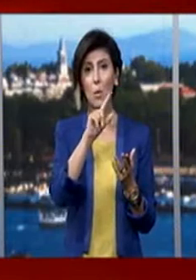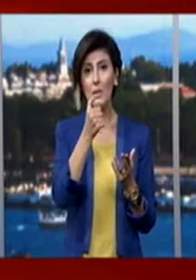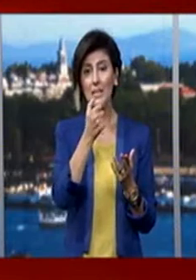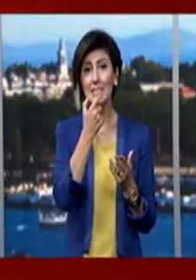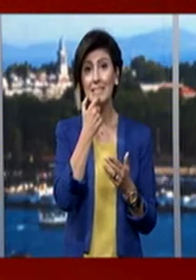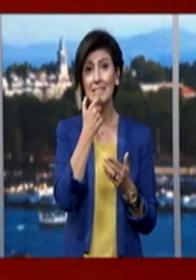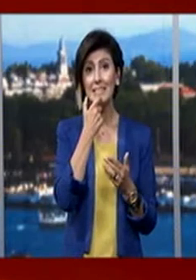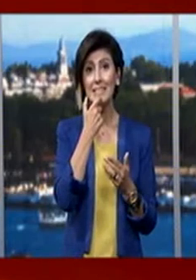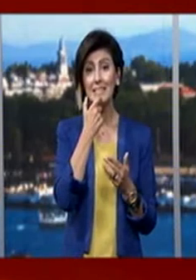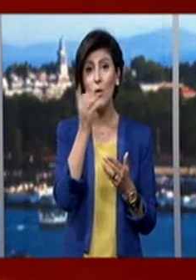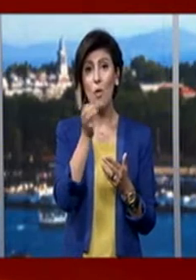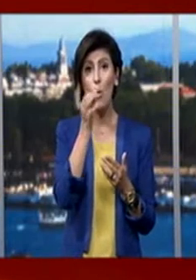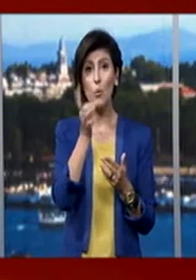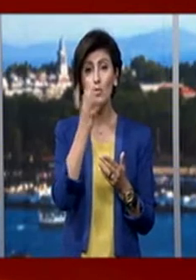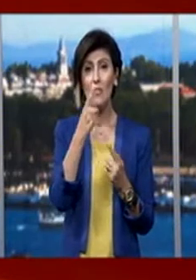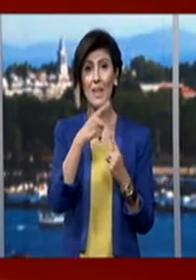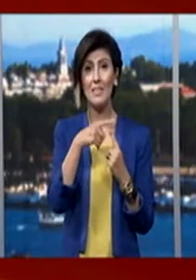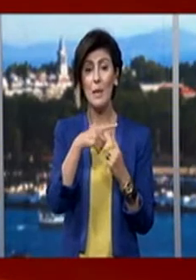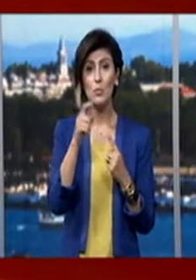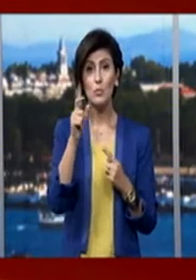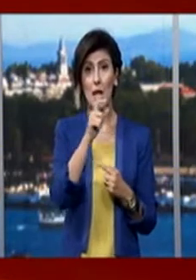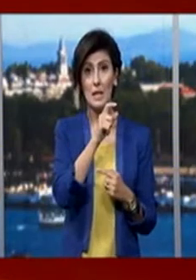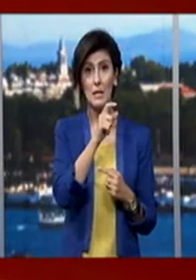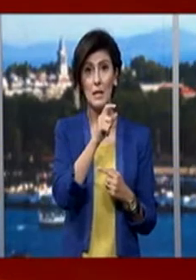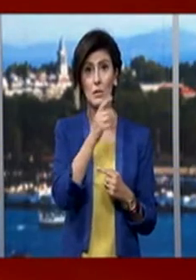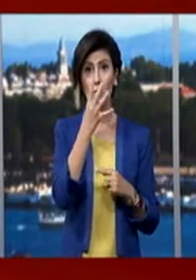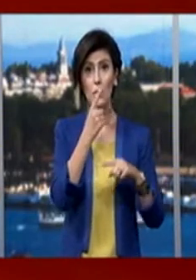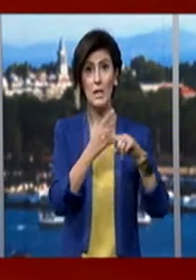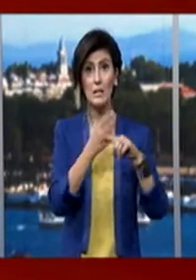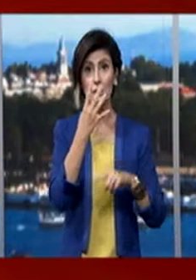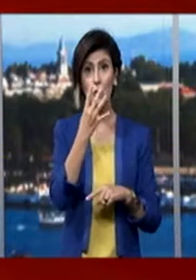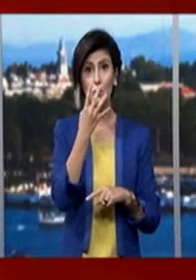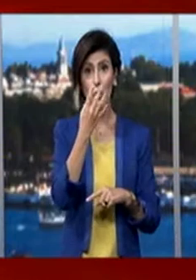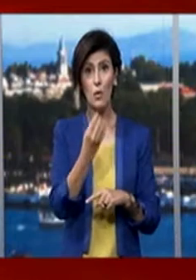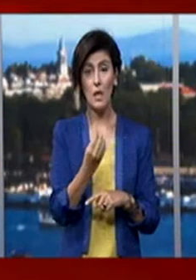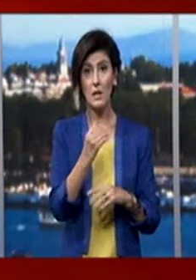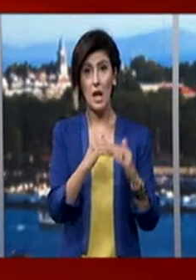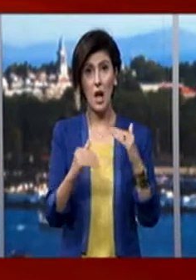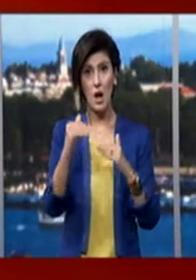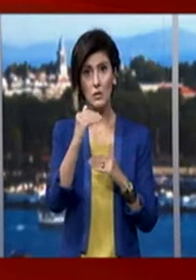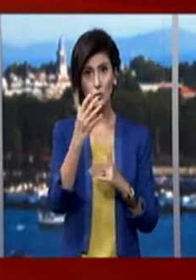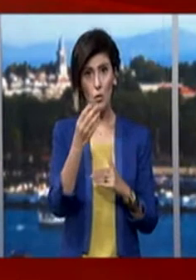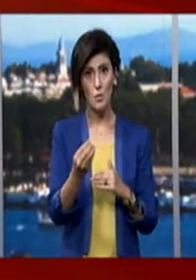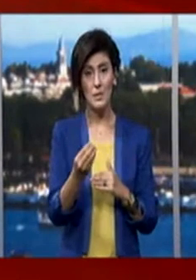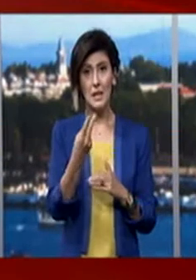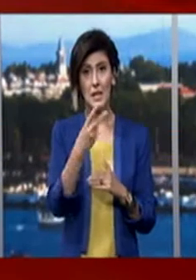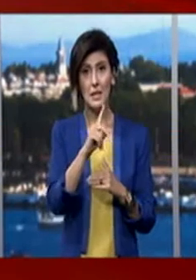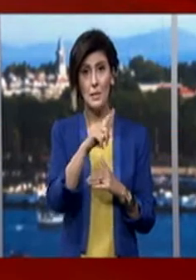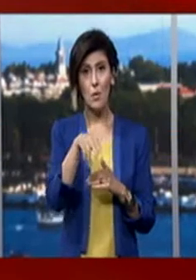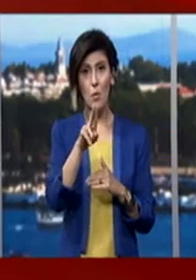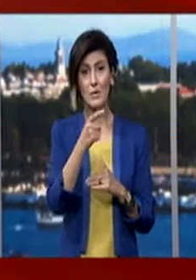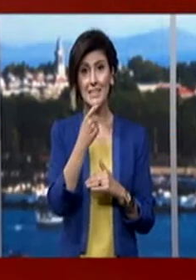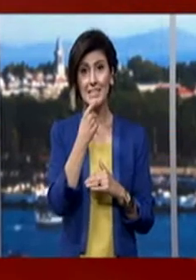2016 yılının Ocak ve Temmuz aylarında 4+4 olarak artışının yapılması,